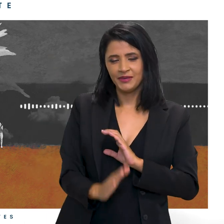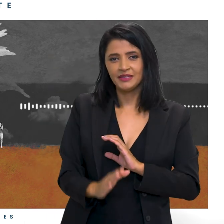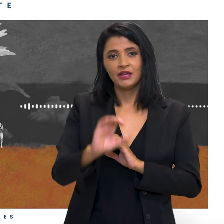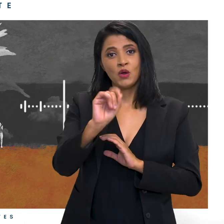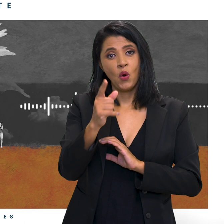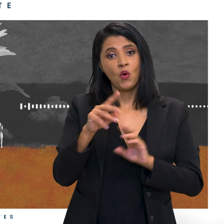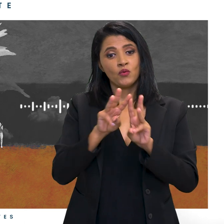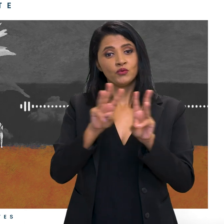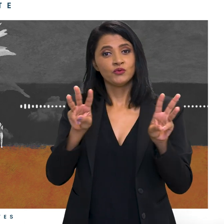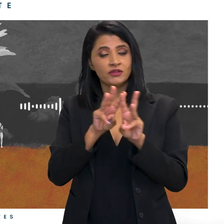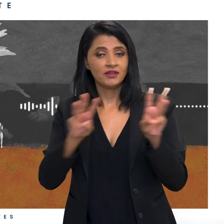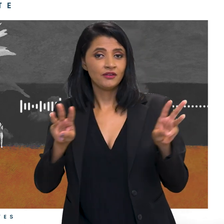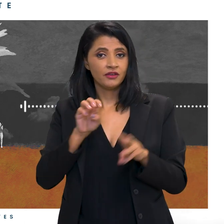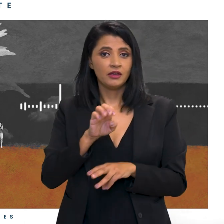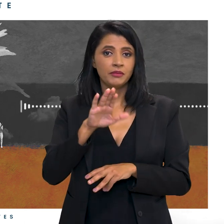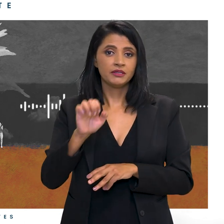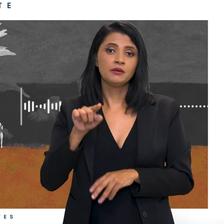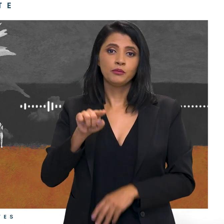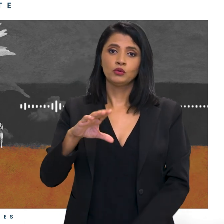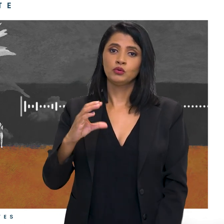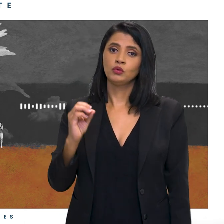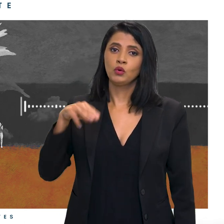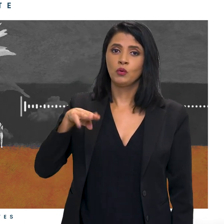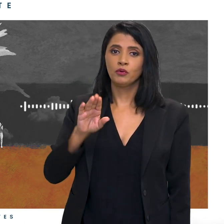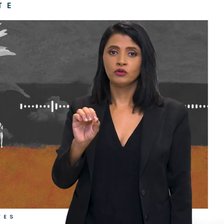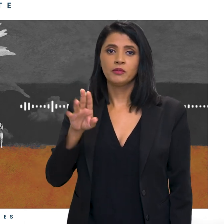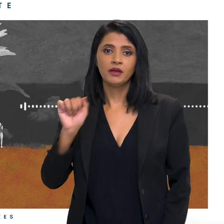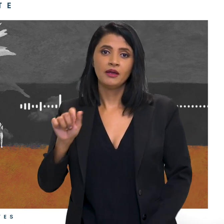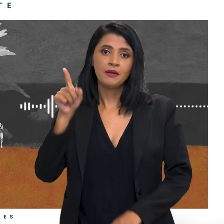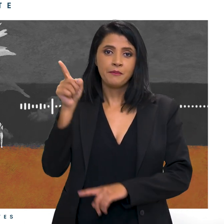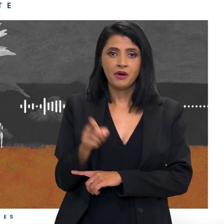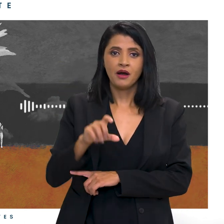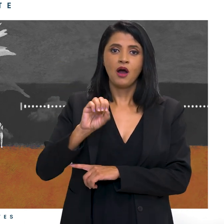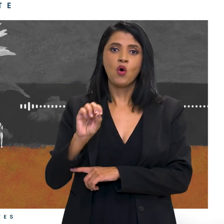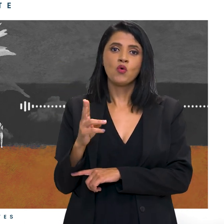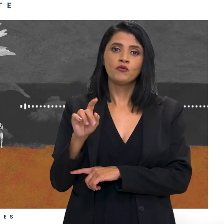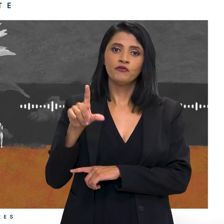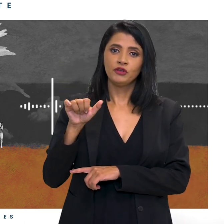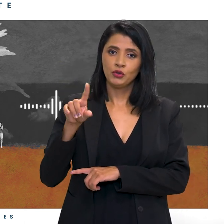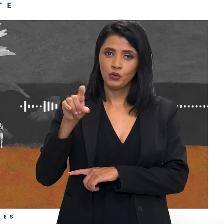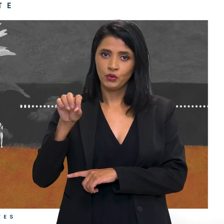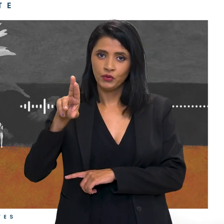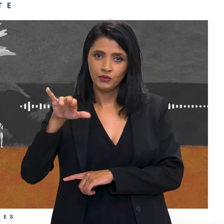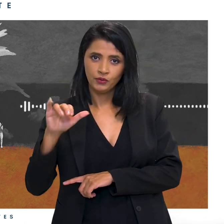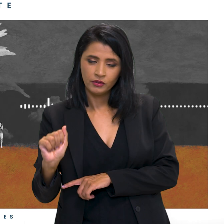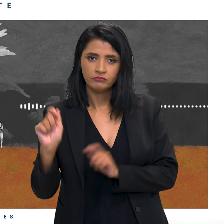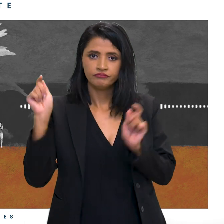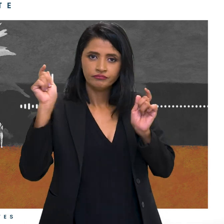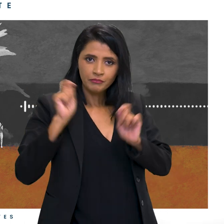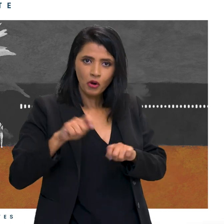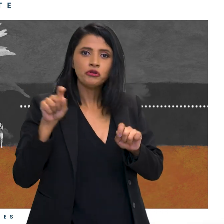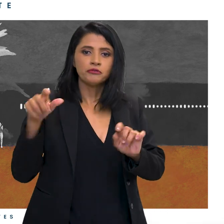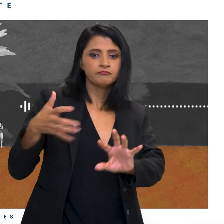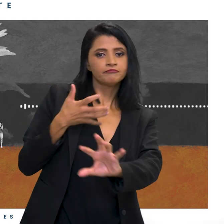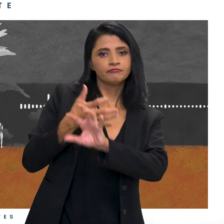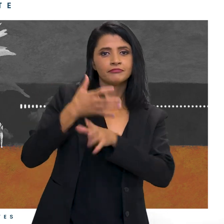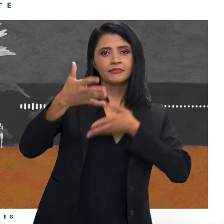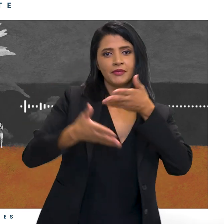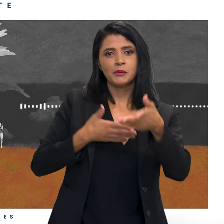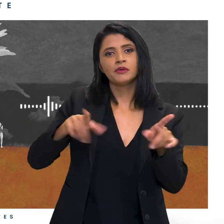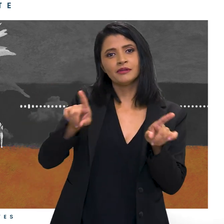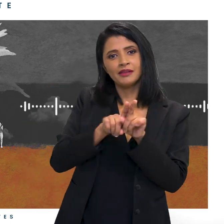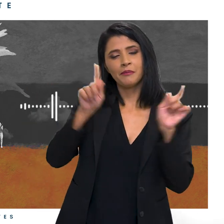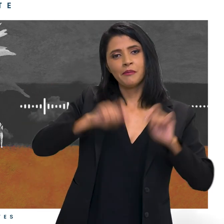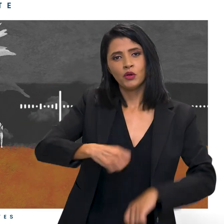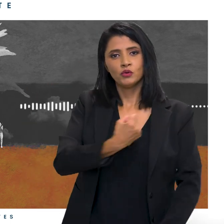ouvidoria@ebc.com.br ou no site ebc.com.br/ouvidoria. ainda é possível fazer sua manifestação em Libras